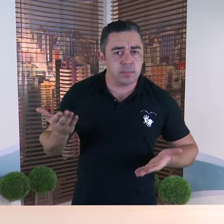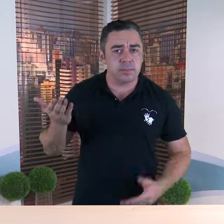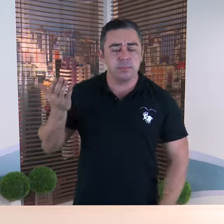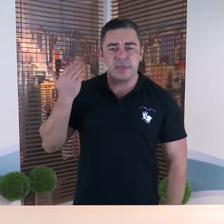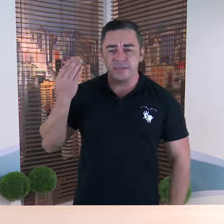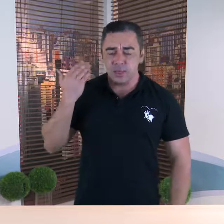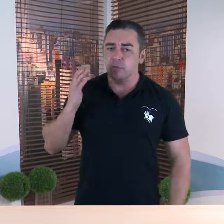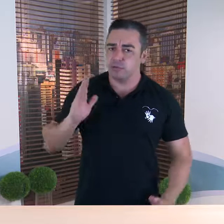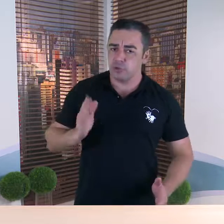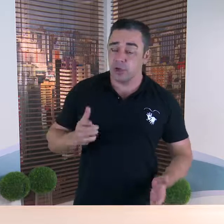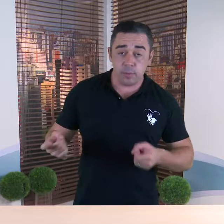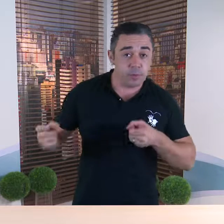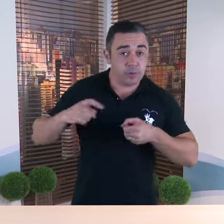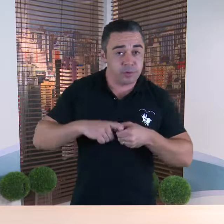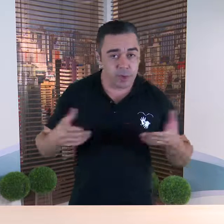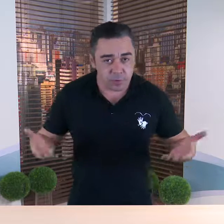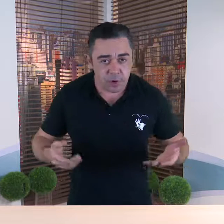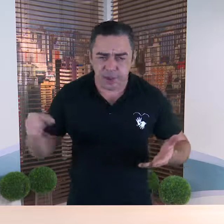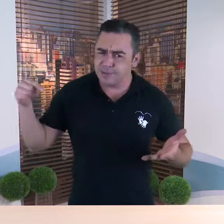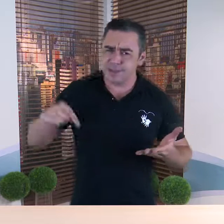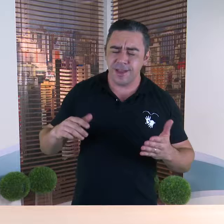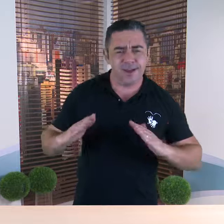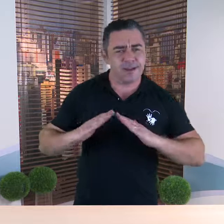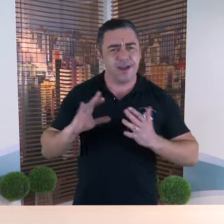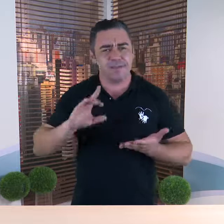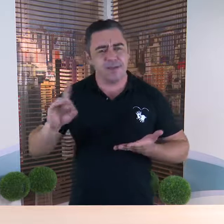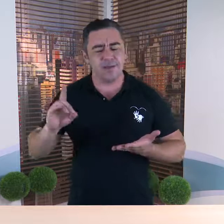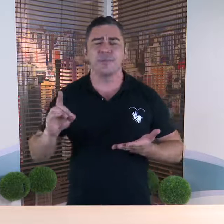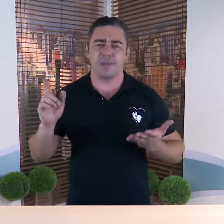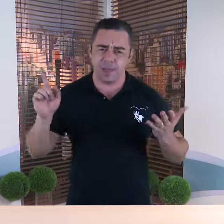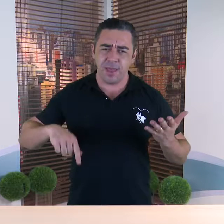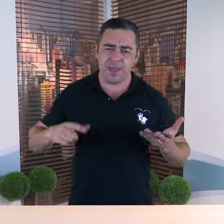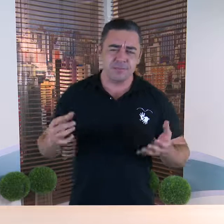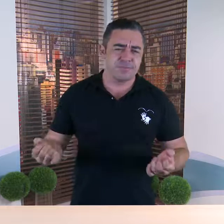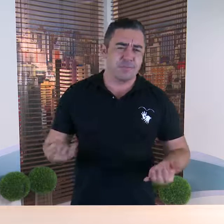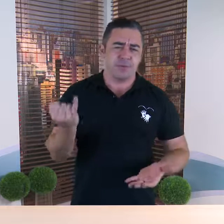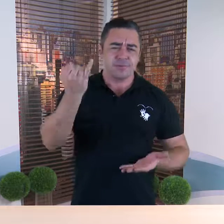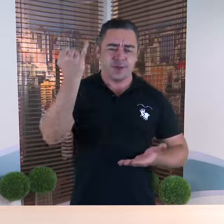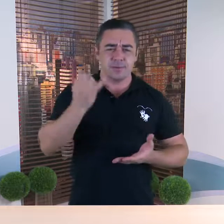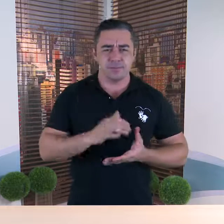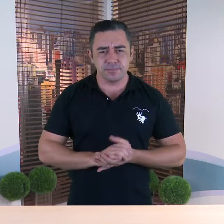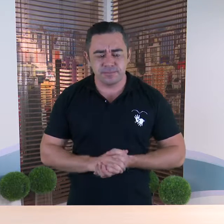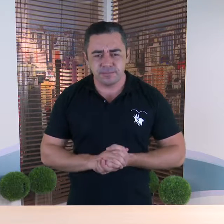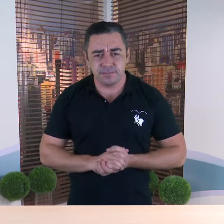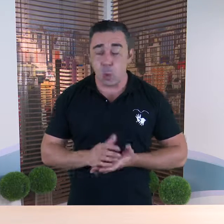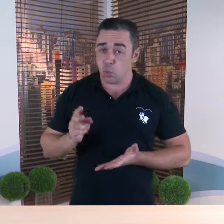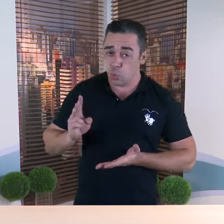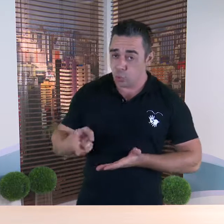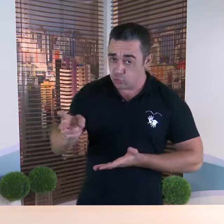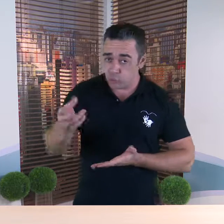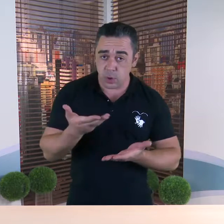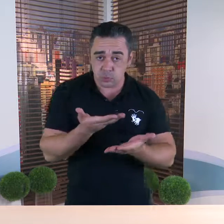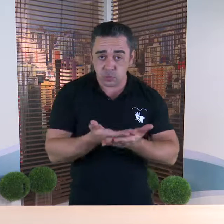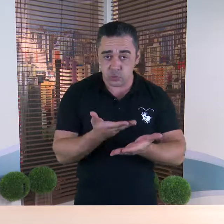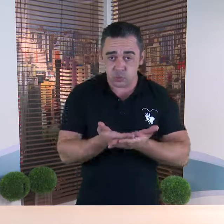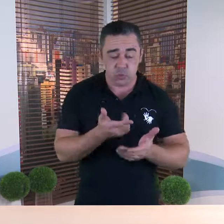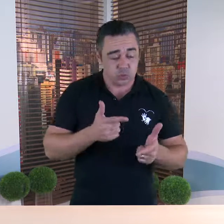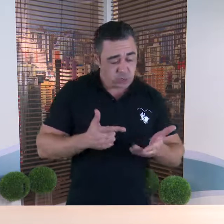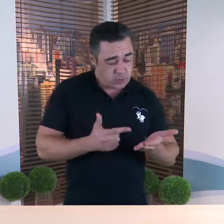rotina que tínhamos antes da pandemia, o quanto antes. Estar na casa do Senhor é algo muito precioso. Continuando no estudo